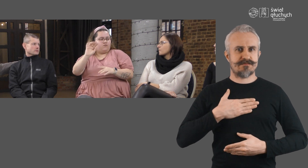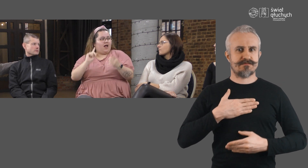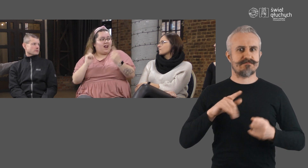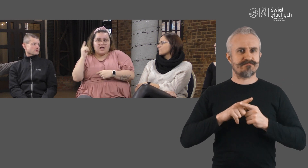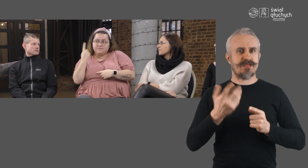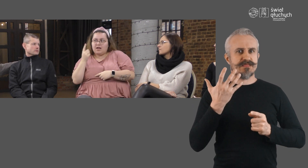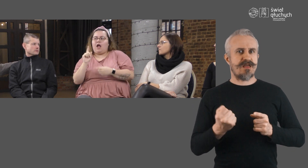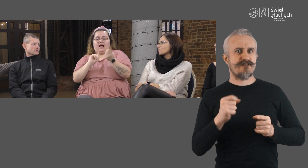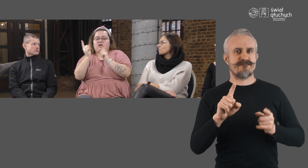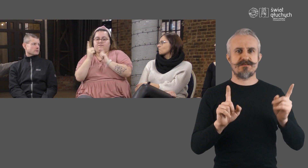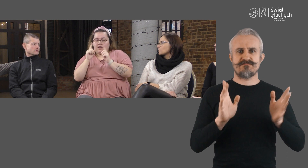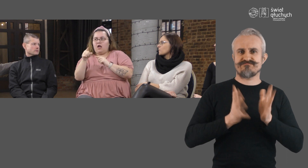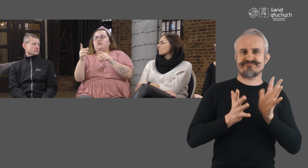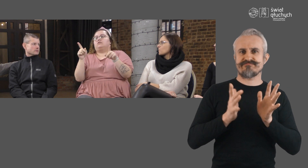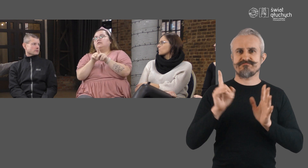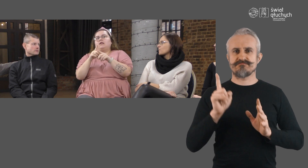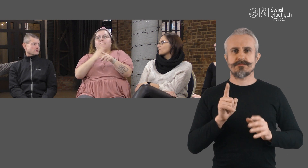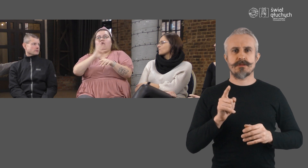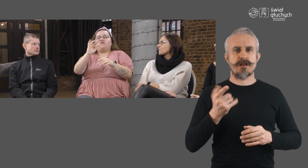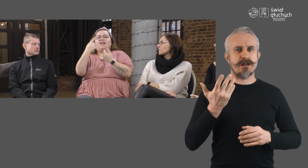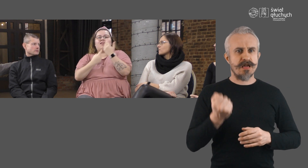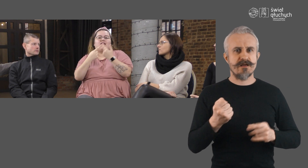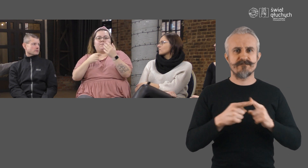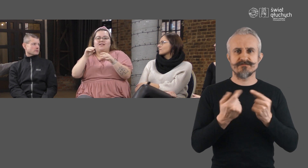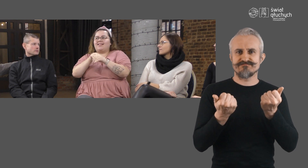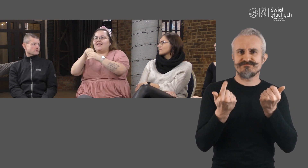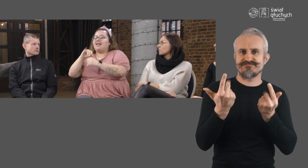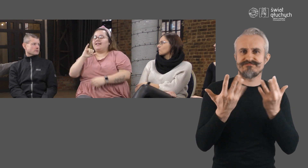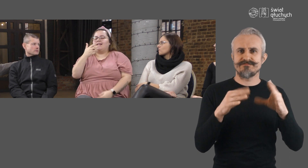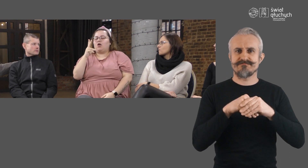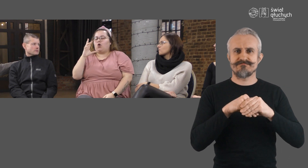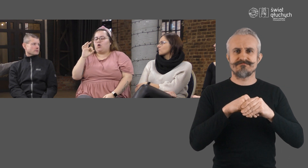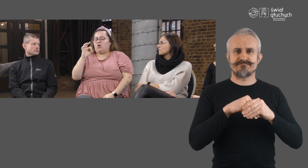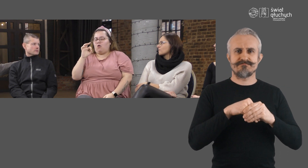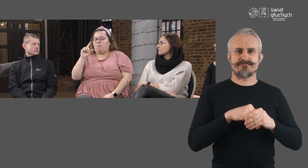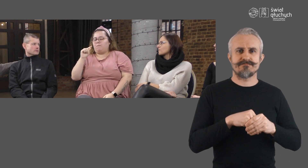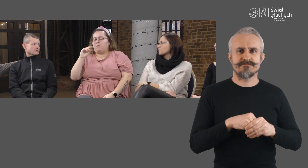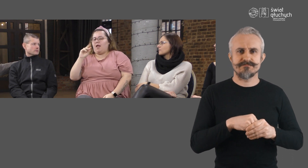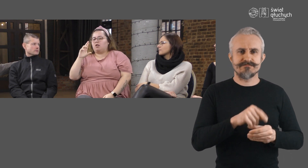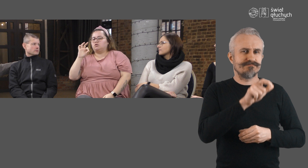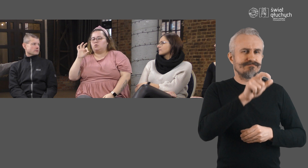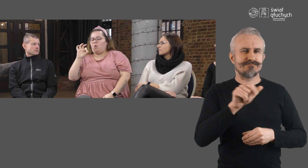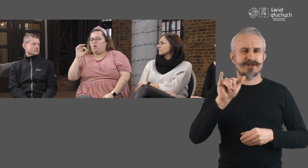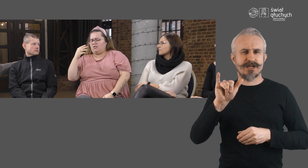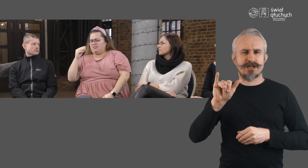gramatykę, ma swoje klasyfikatory, ma swoje liczby